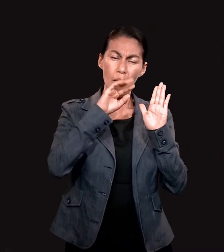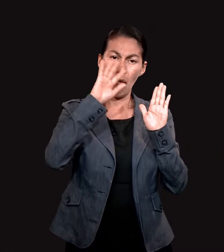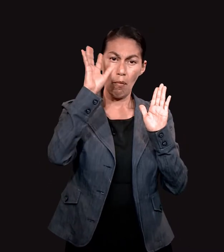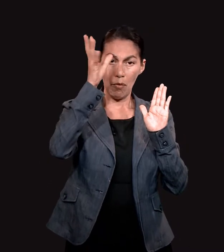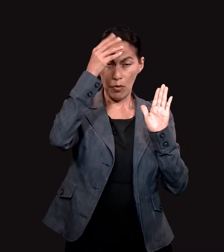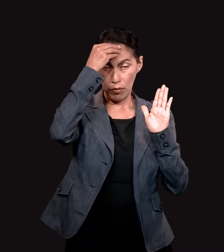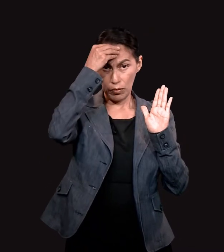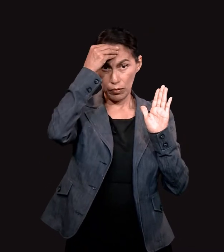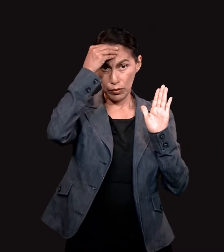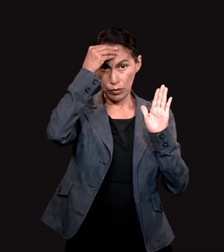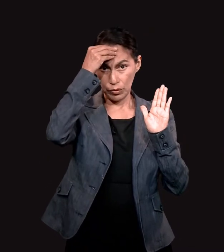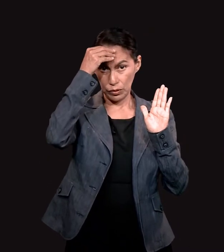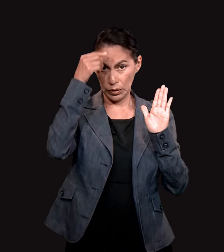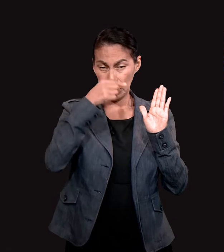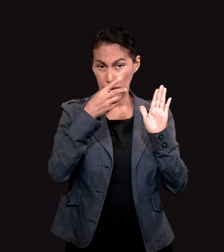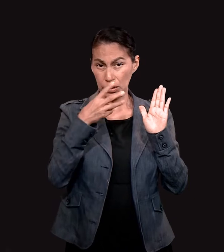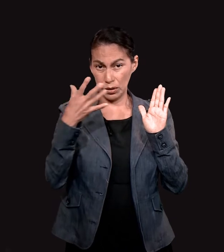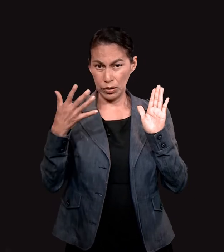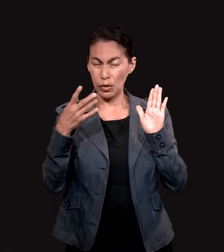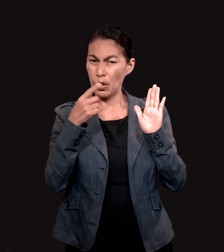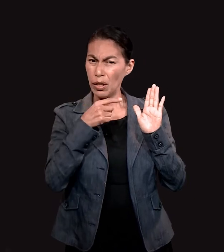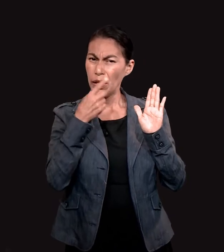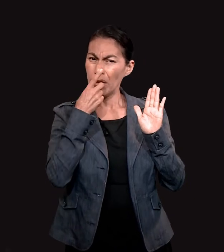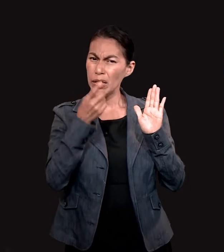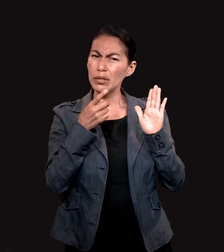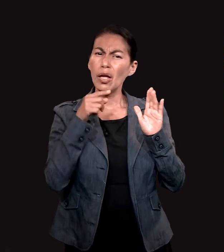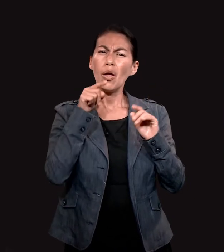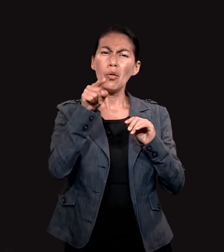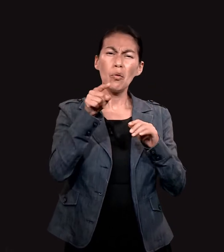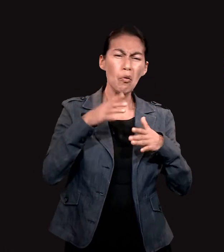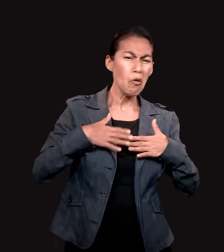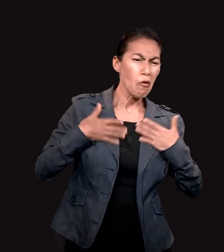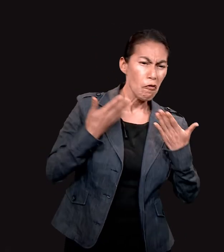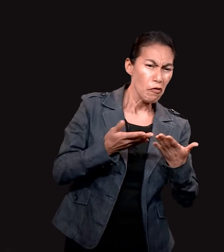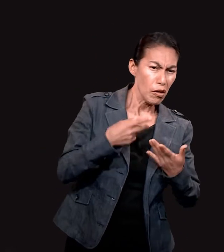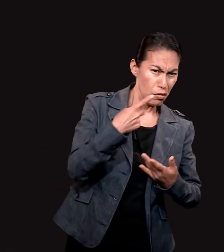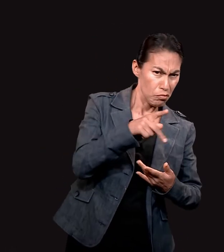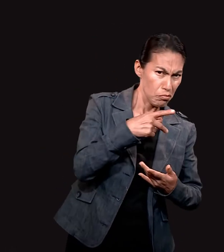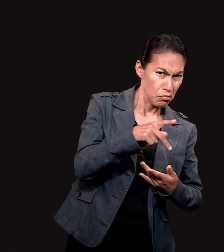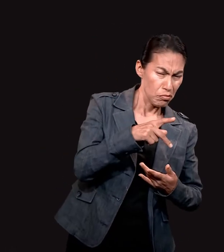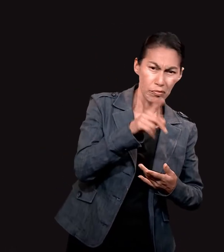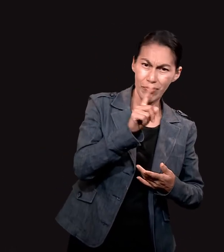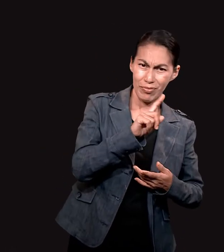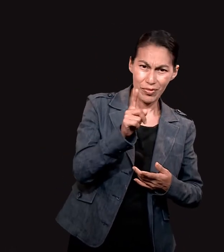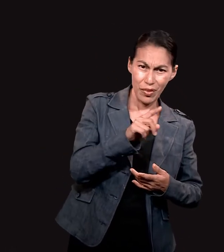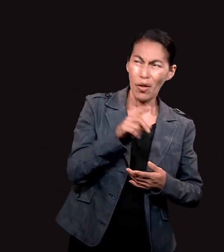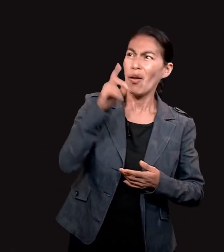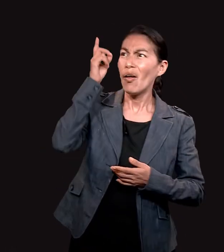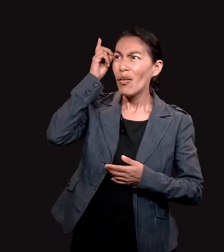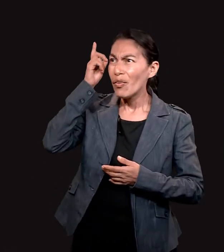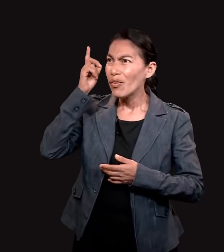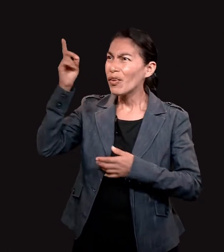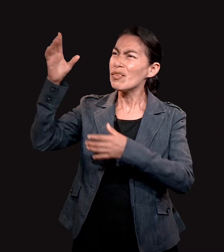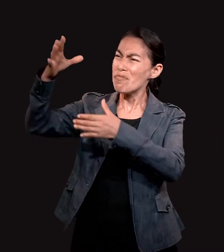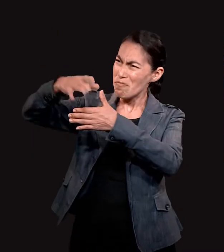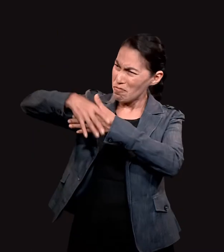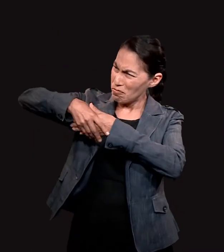dijo, «Fíate del Señor de todo tu corazón». Y no te apoyes en tu propia